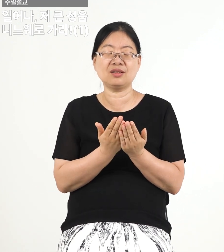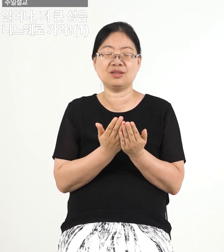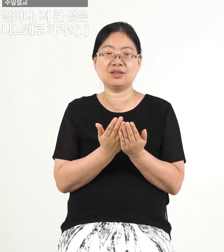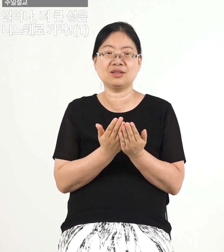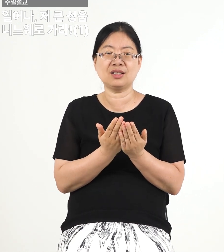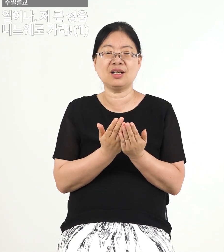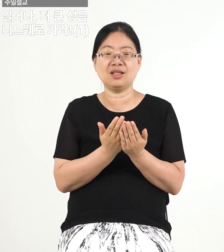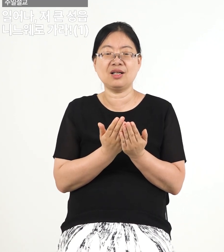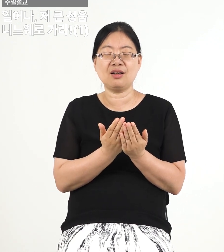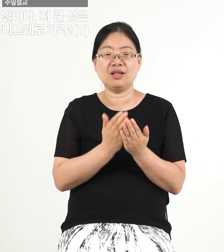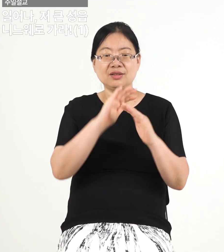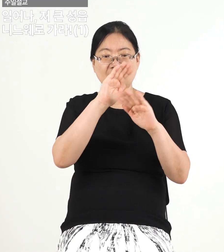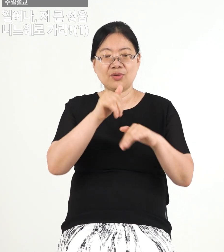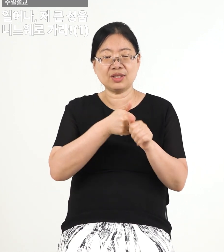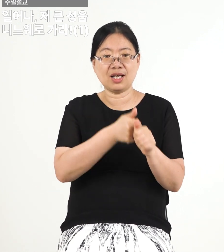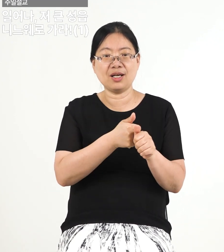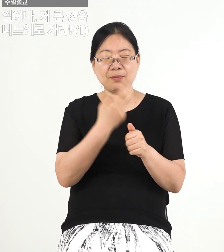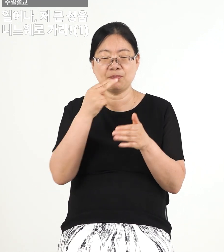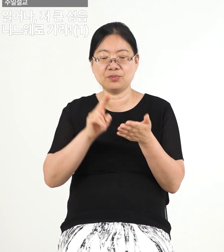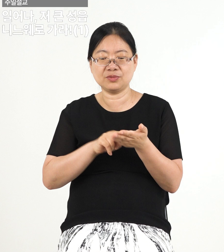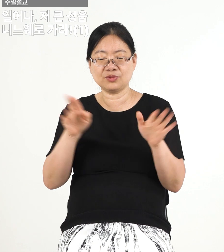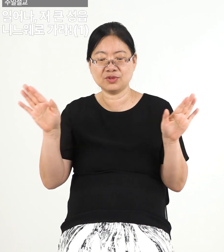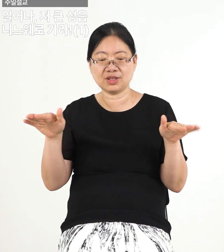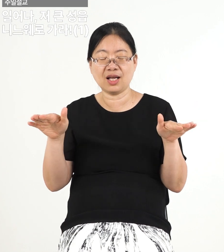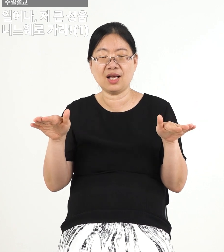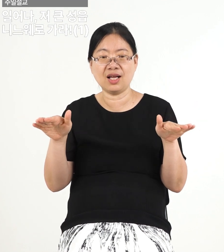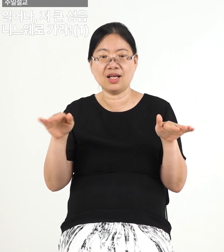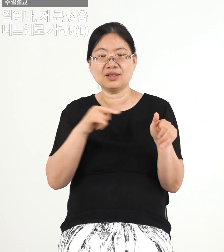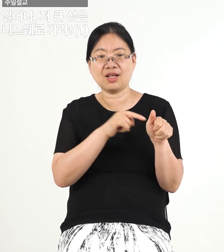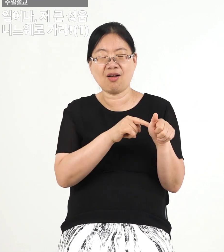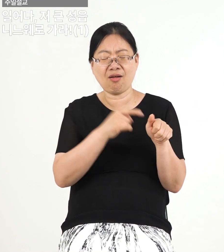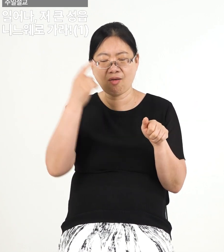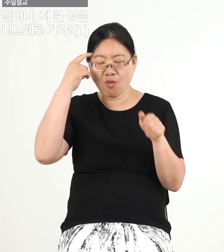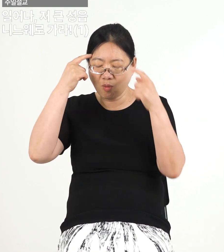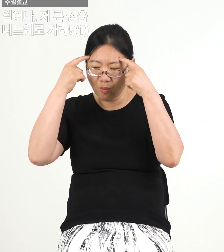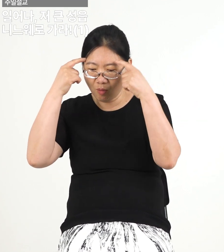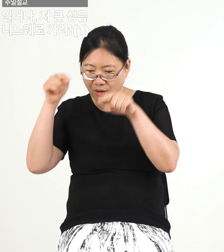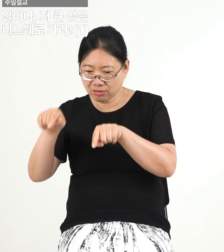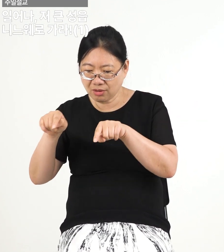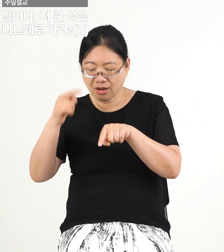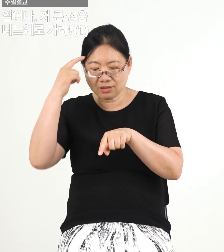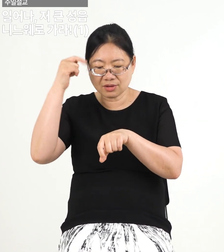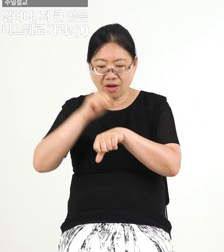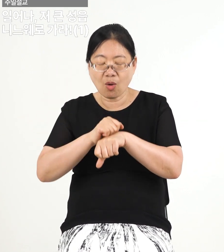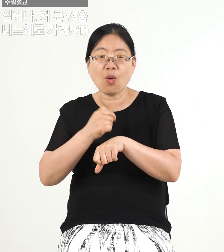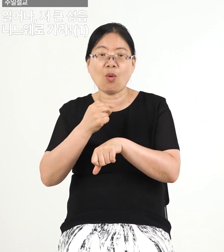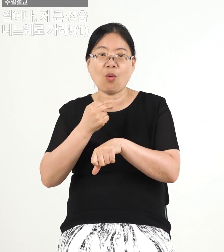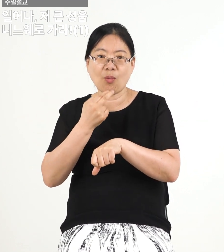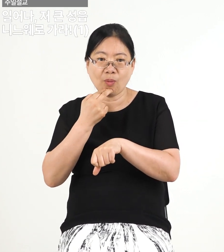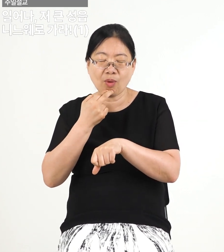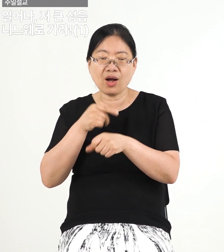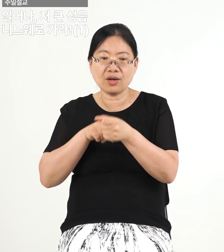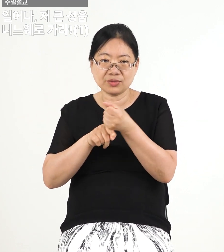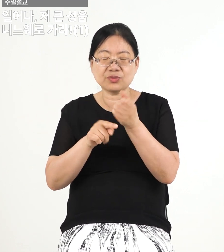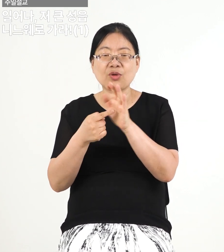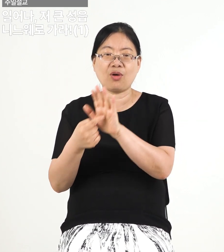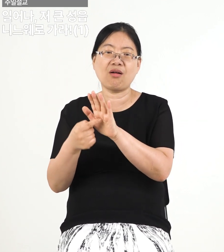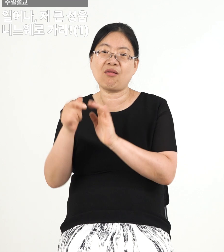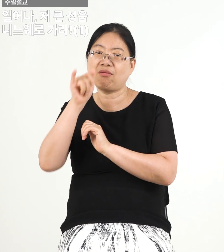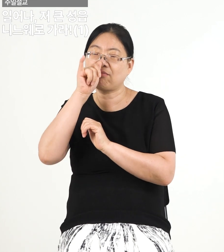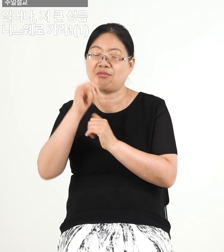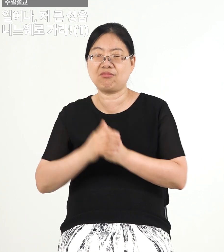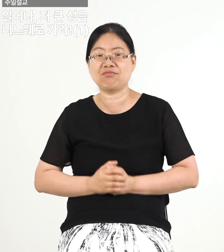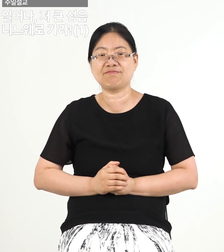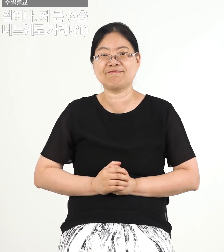맥락에 따라서 비둘기라는 존재가 어리석다, 지혜가 없다로 느낌을 갖고